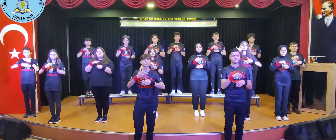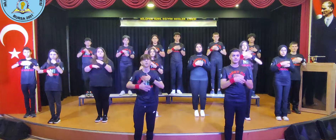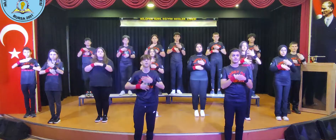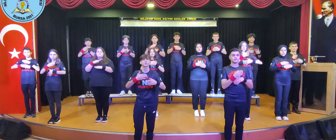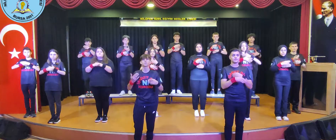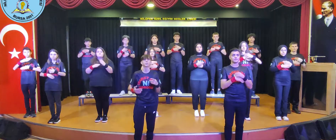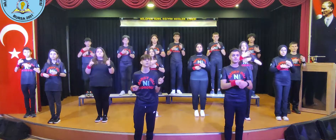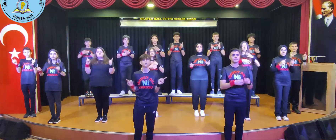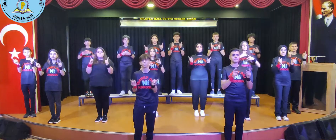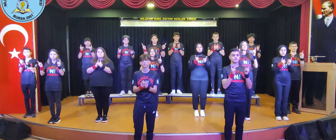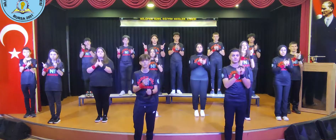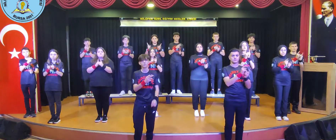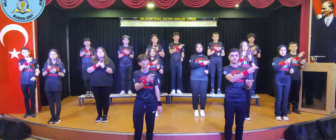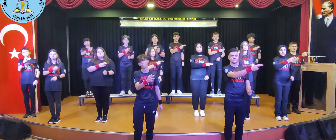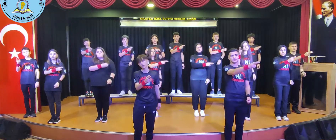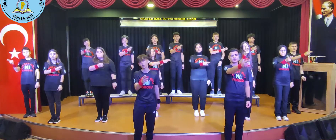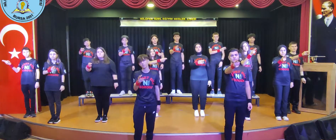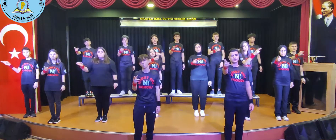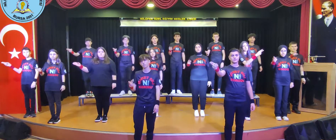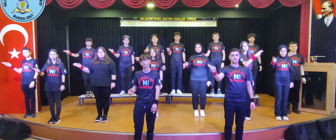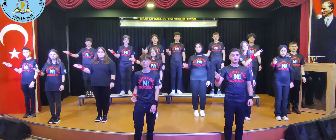karışalım artık sizlere